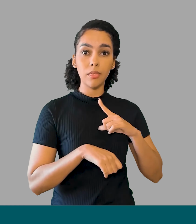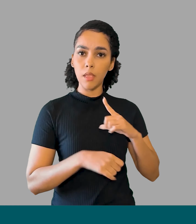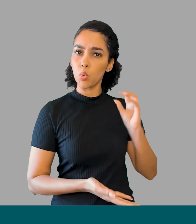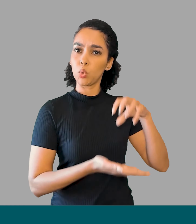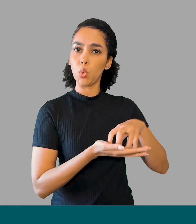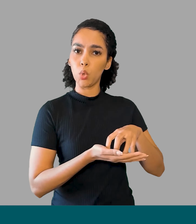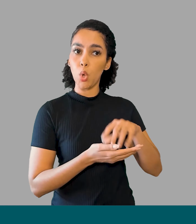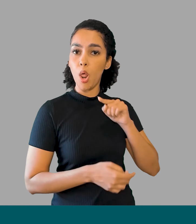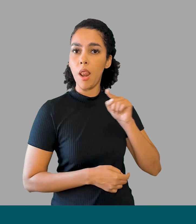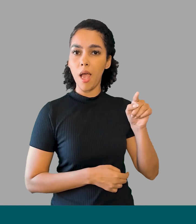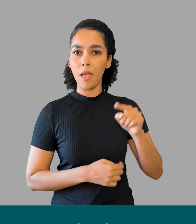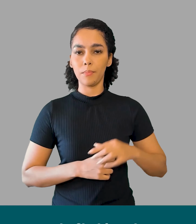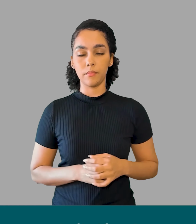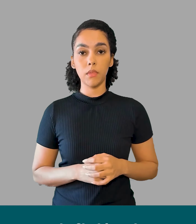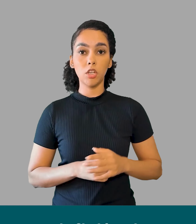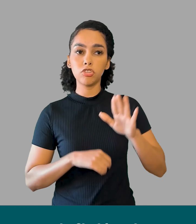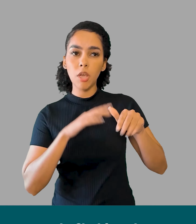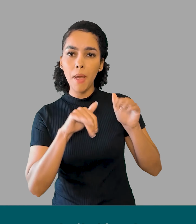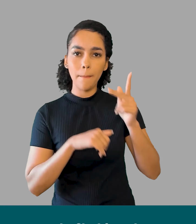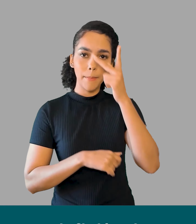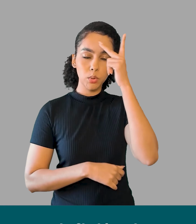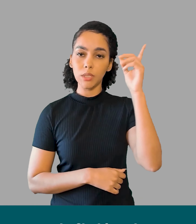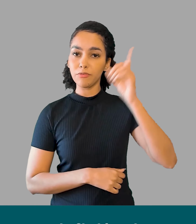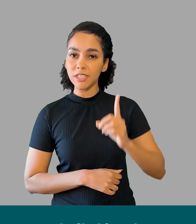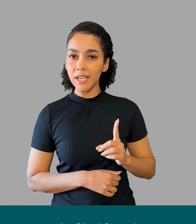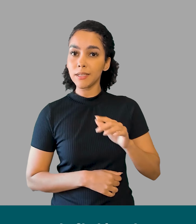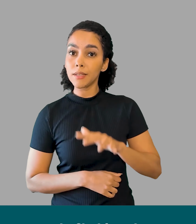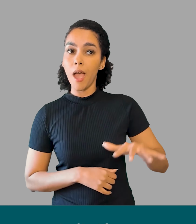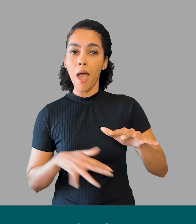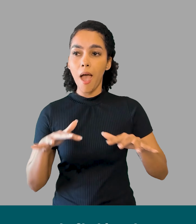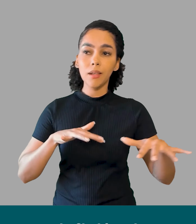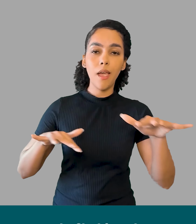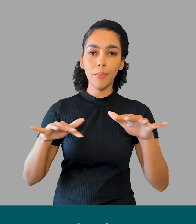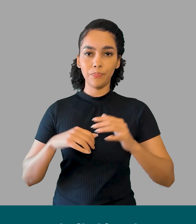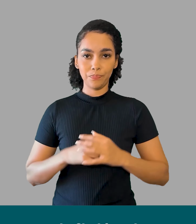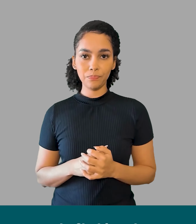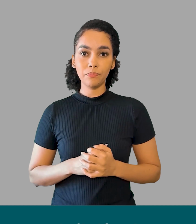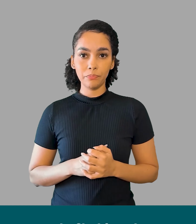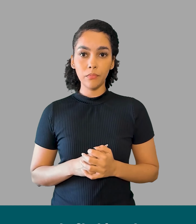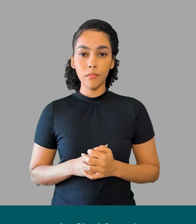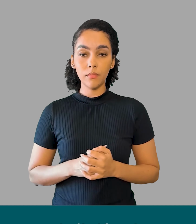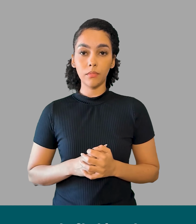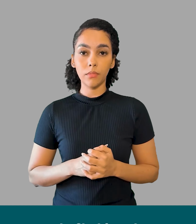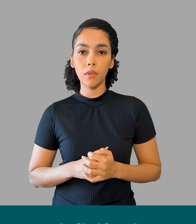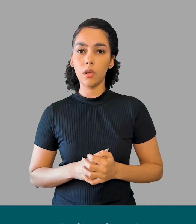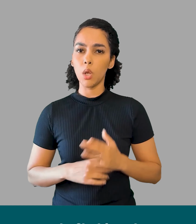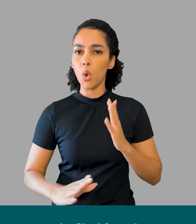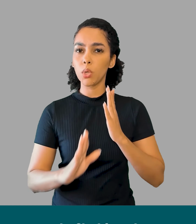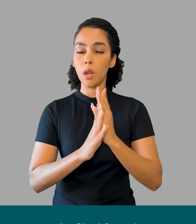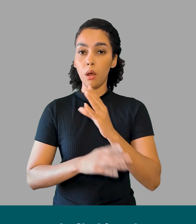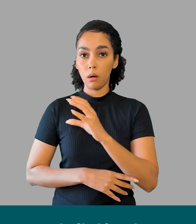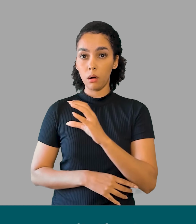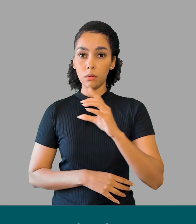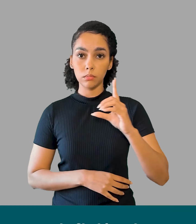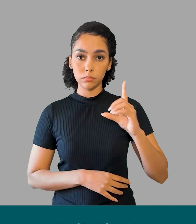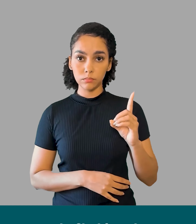um núcleo lá. A gente vai chamar as pessoas com deficiência da área, vai achar um